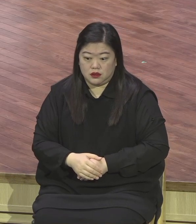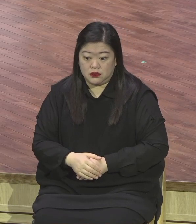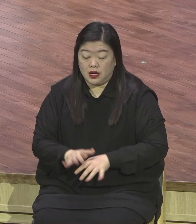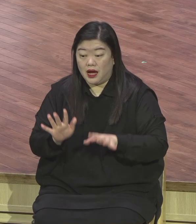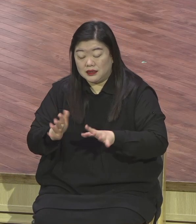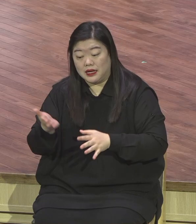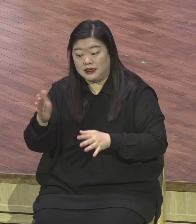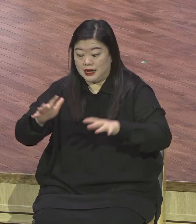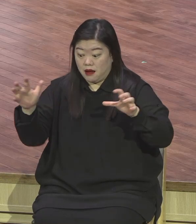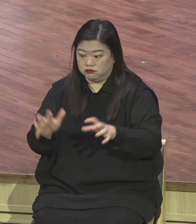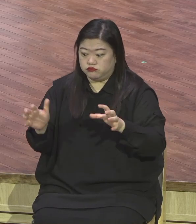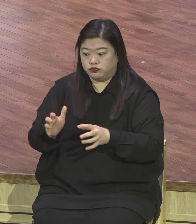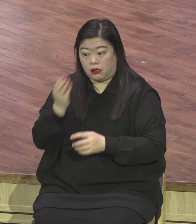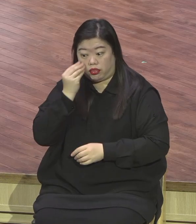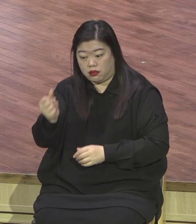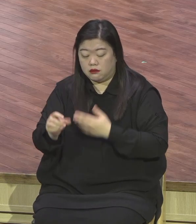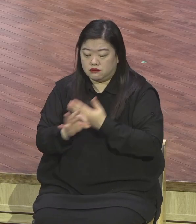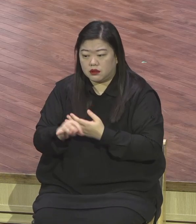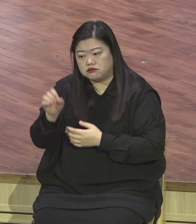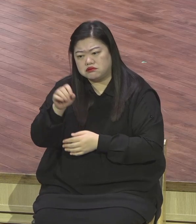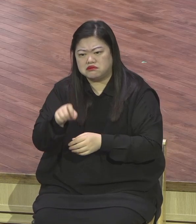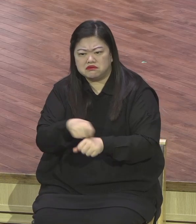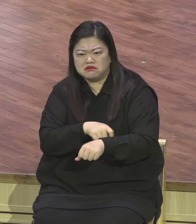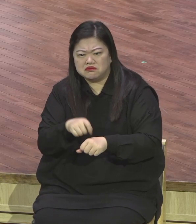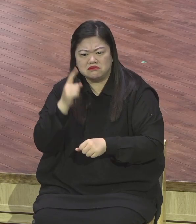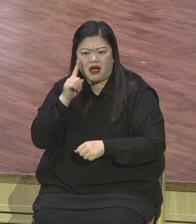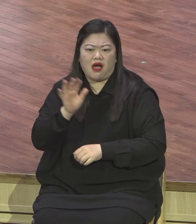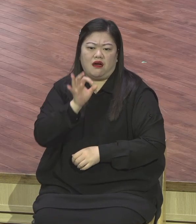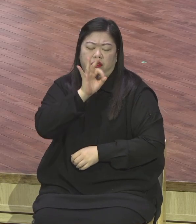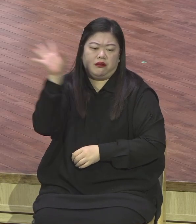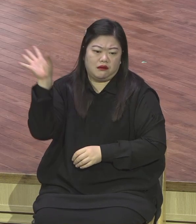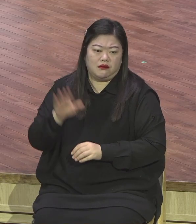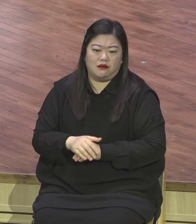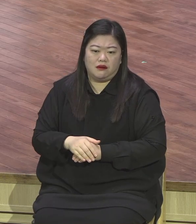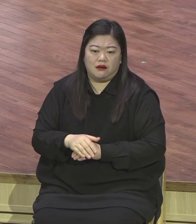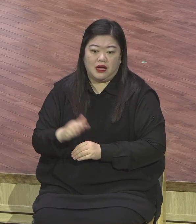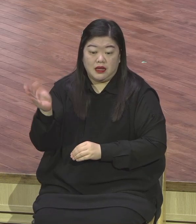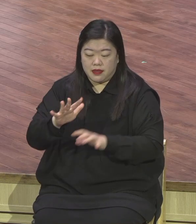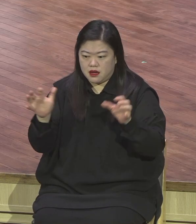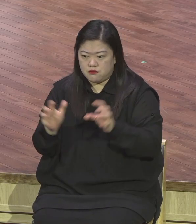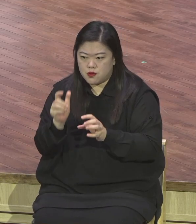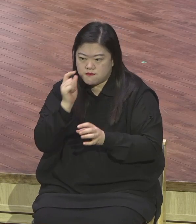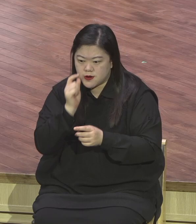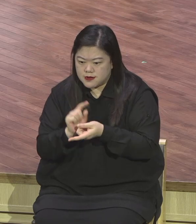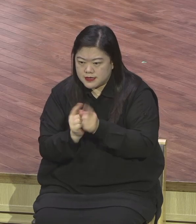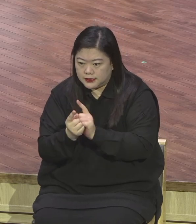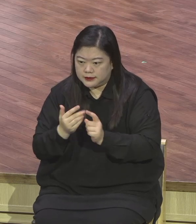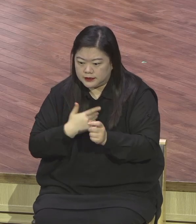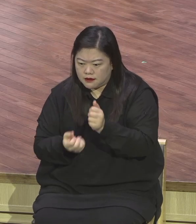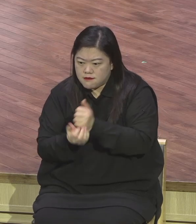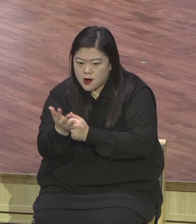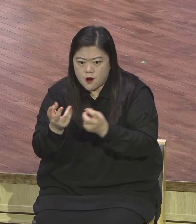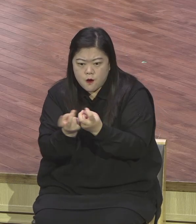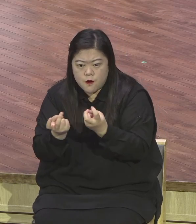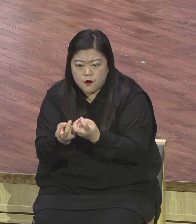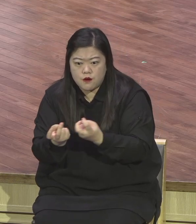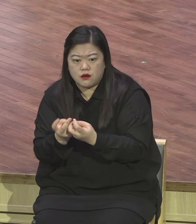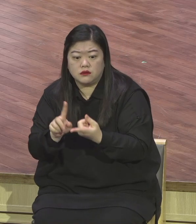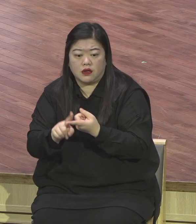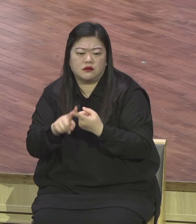내가 맡은 기관에서 부서에서 내가 살고 있는 지역에서 생명을 살릴 것인가 부흥의 역사